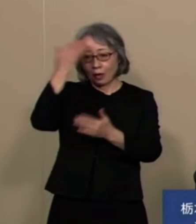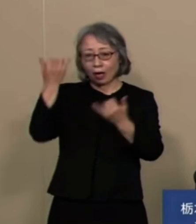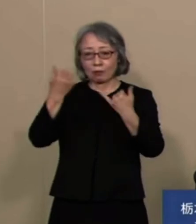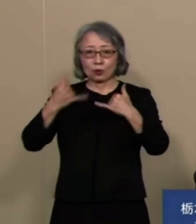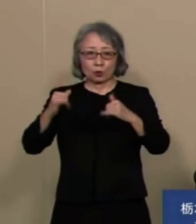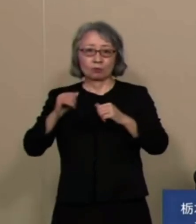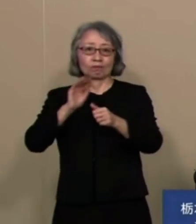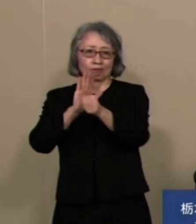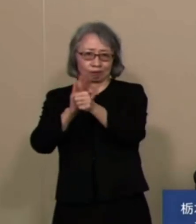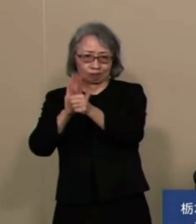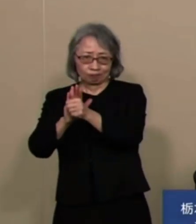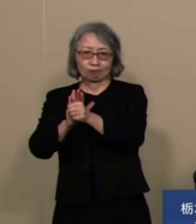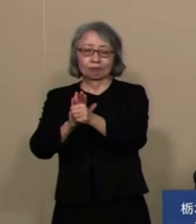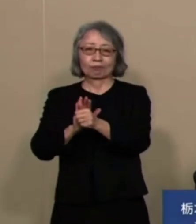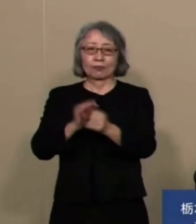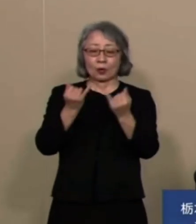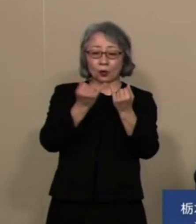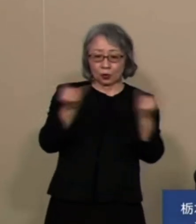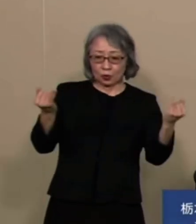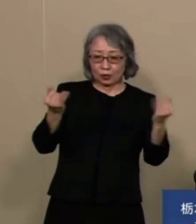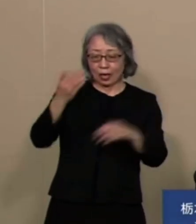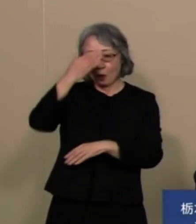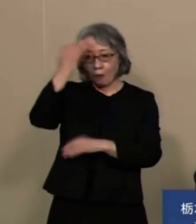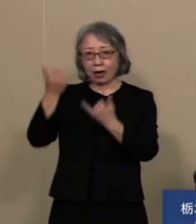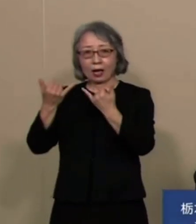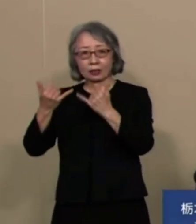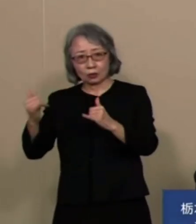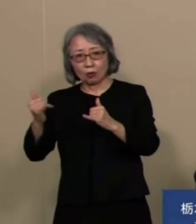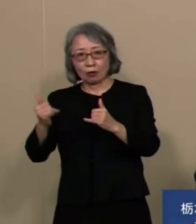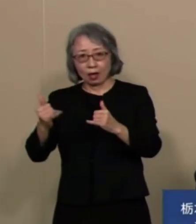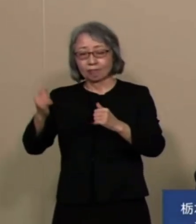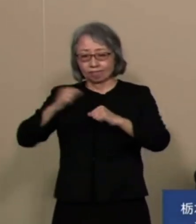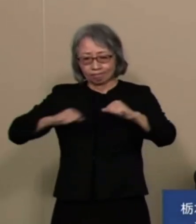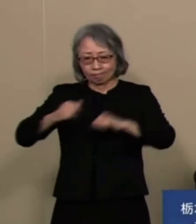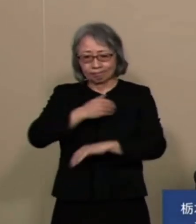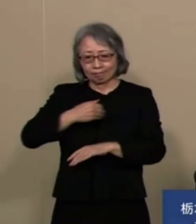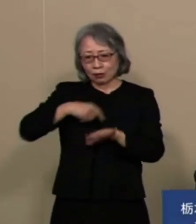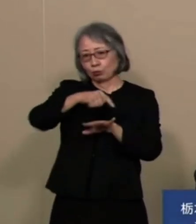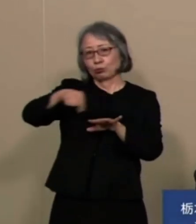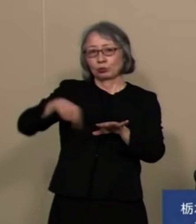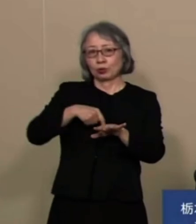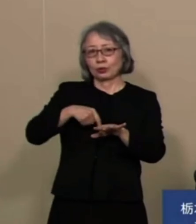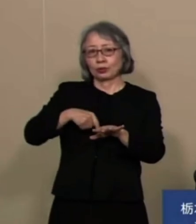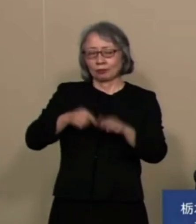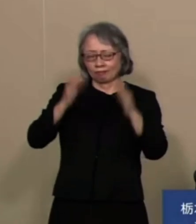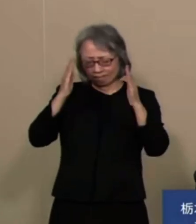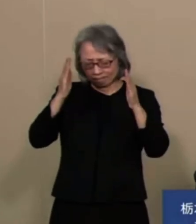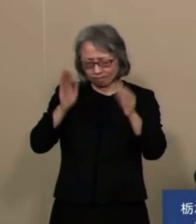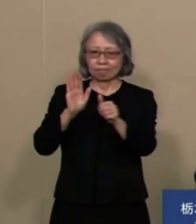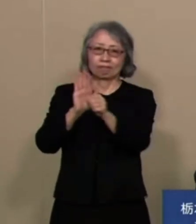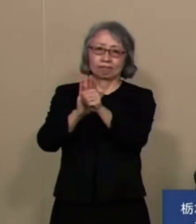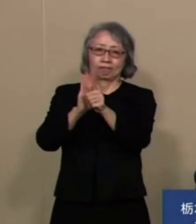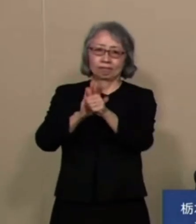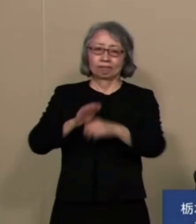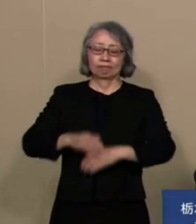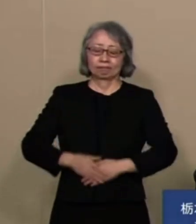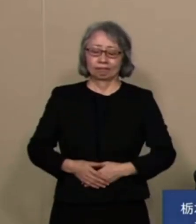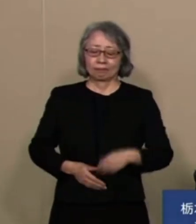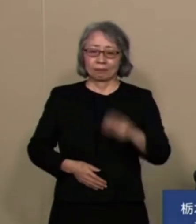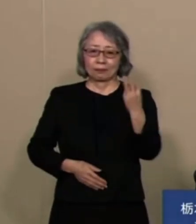に取り組む若者をサポートするなど女性と若者が活躍する栃を全力で推進し